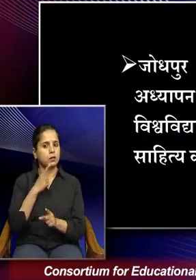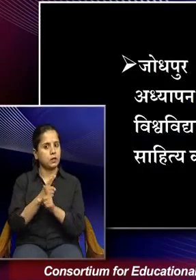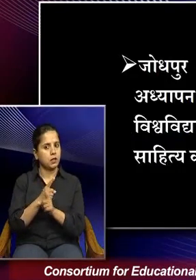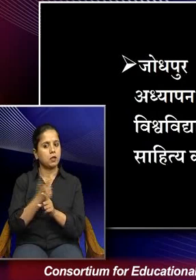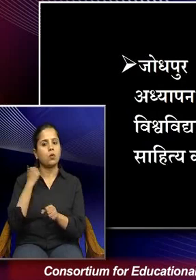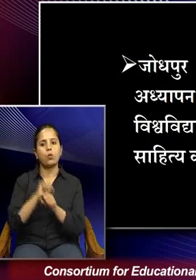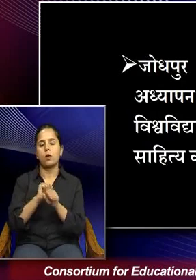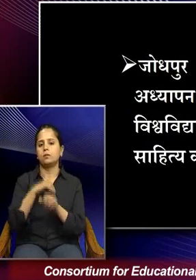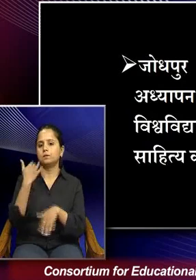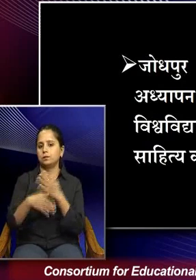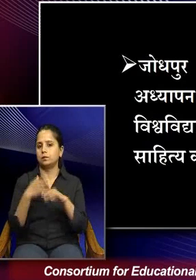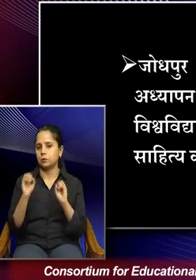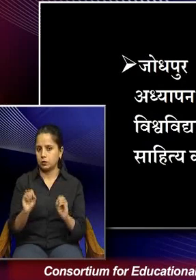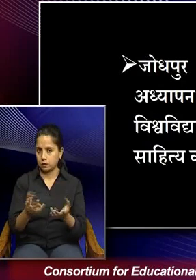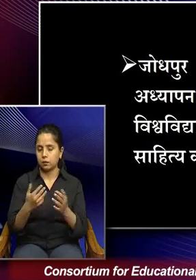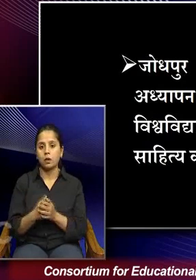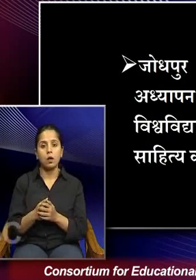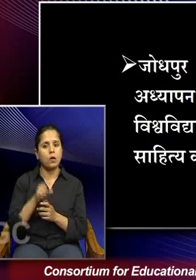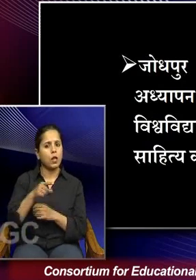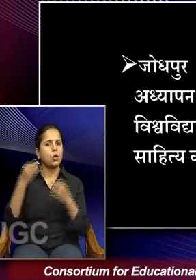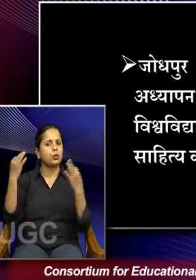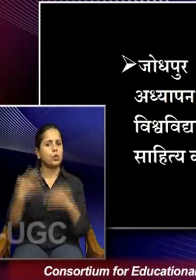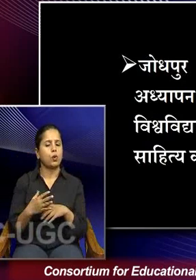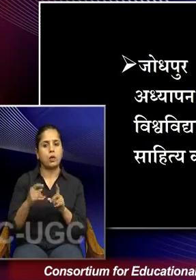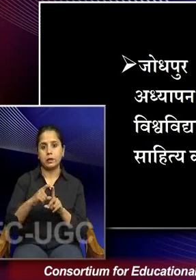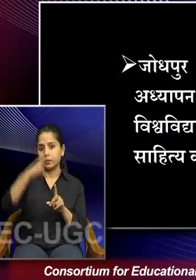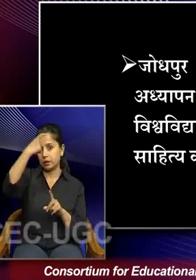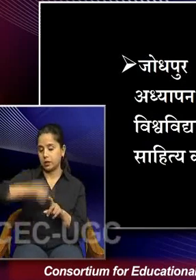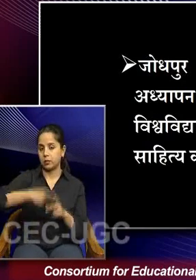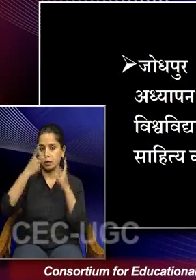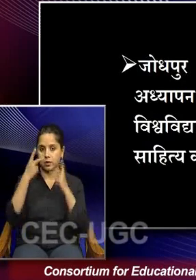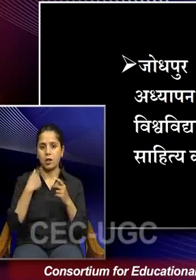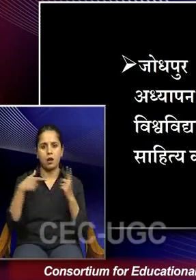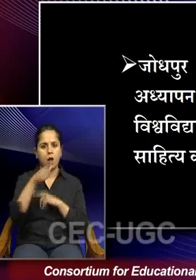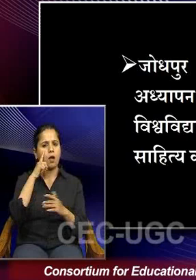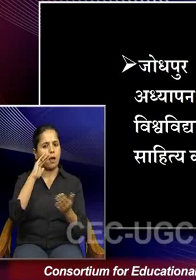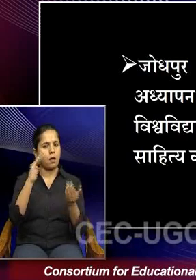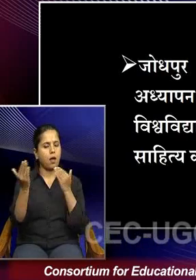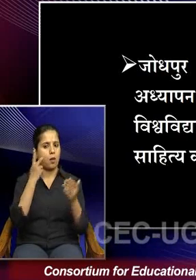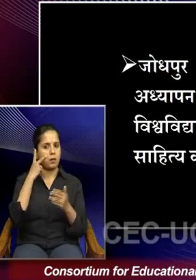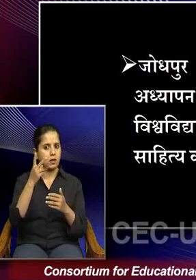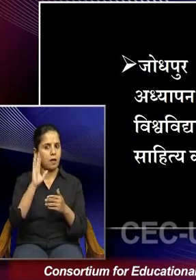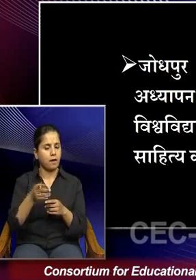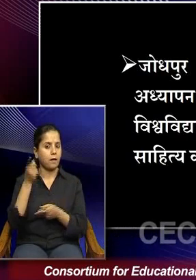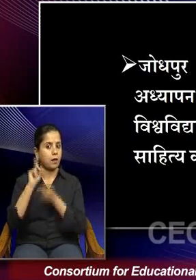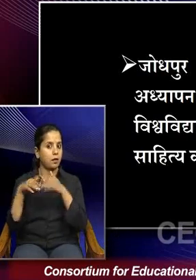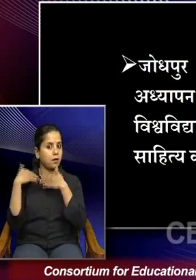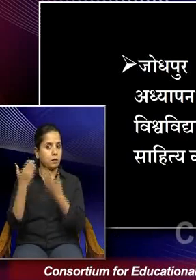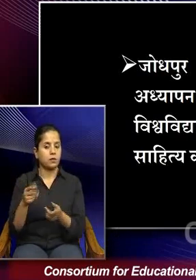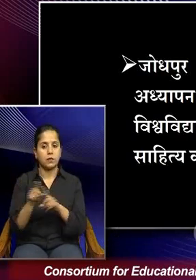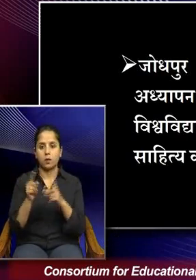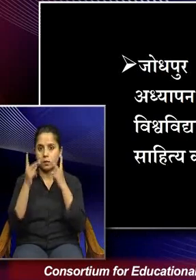प्रारंभ किया तो एक नए अनुशासन जिसे हम तुलनात्मक साहित्य के रूप में देखते हैं